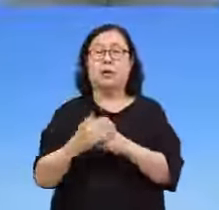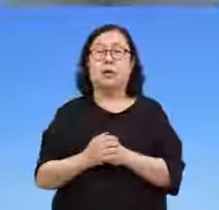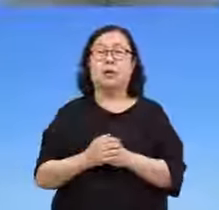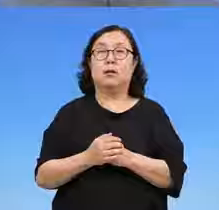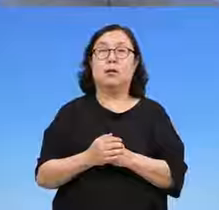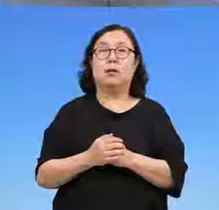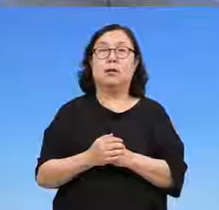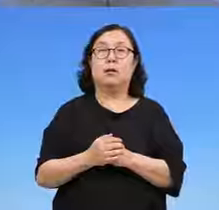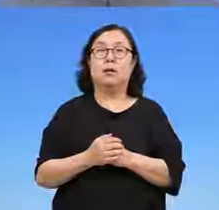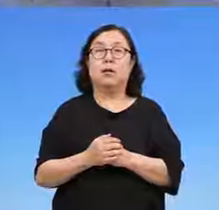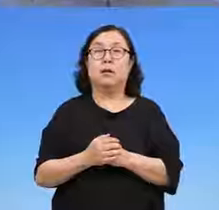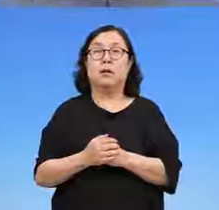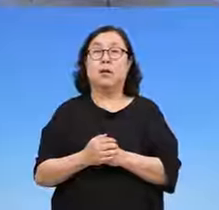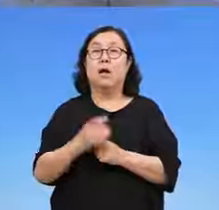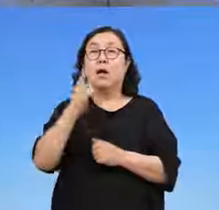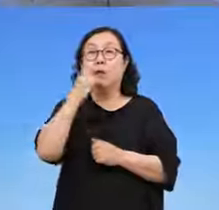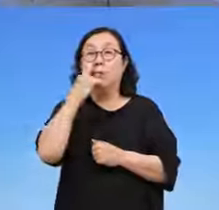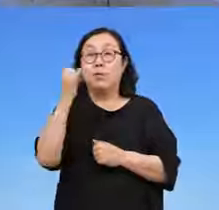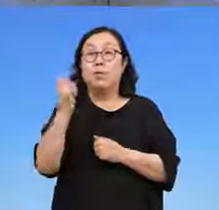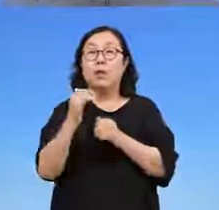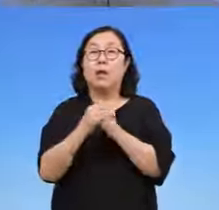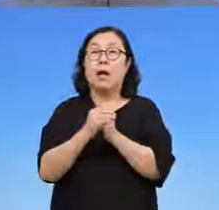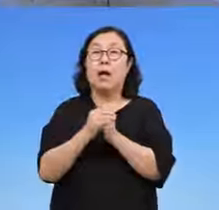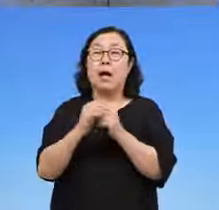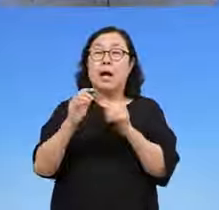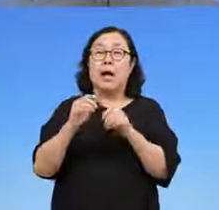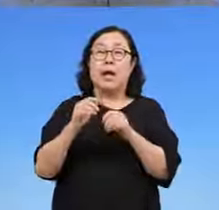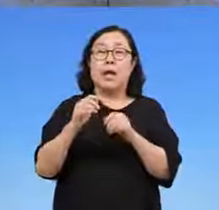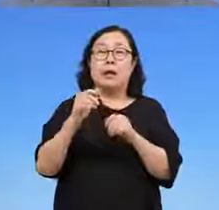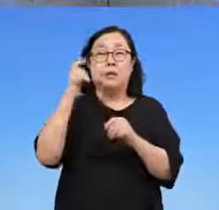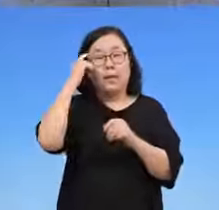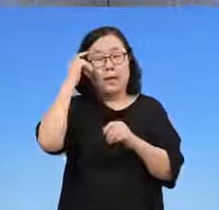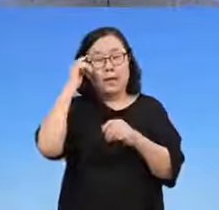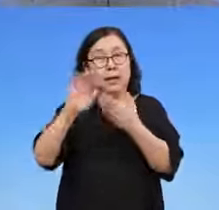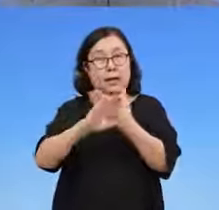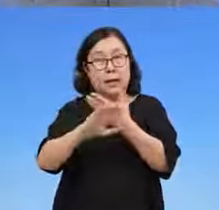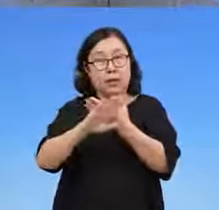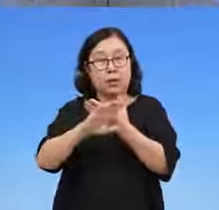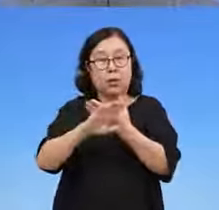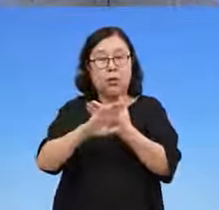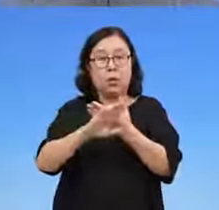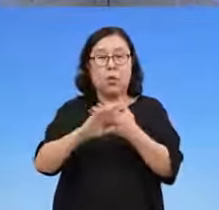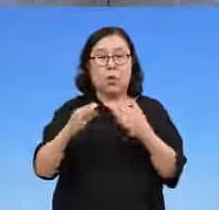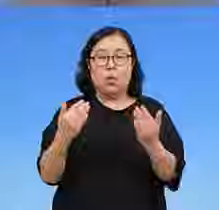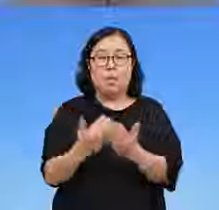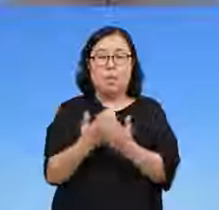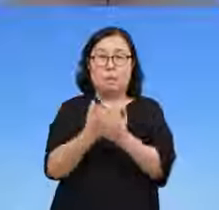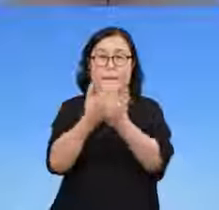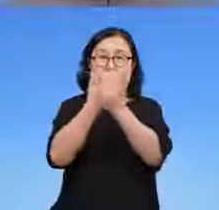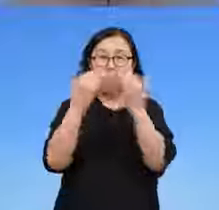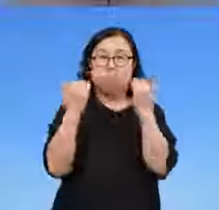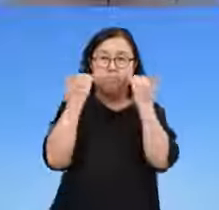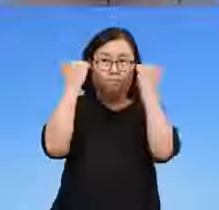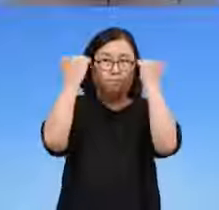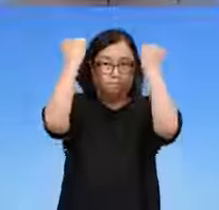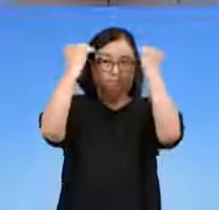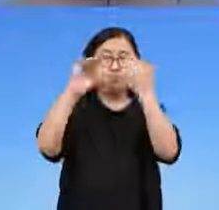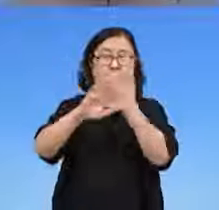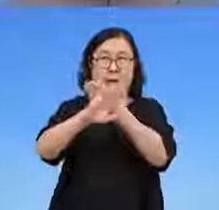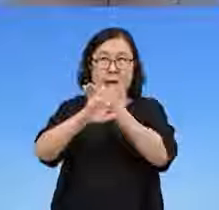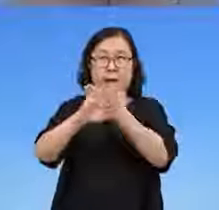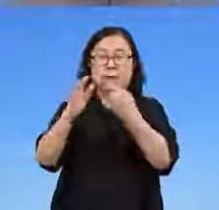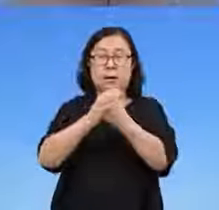포인트거든요. 부모마다 판단이 다르고요. 부모마다 판단이 다르고 또 아이들의 발육도 다 달라요. 몸도 발육이 다르고